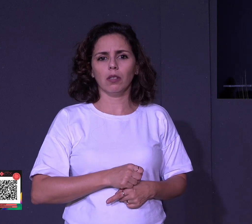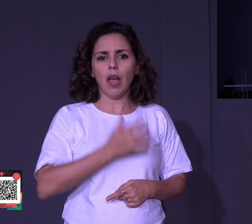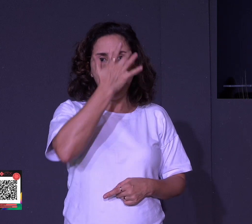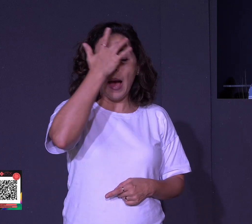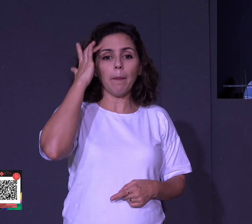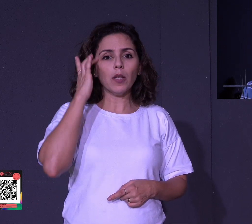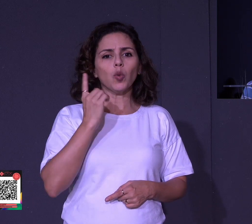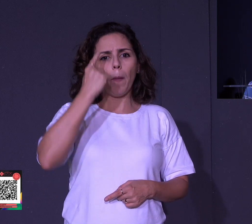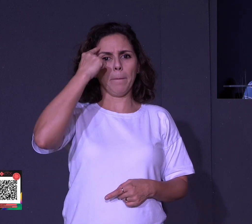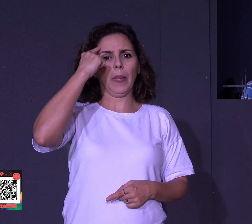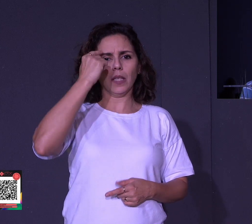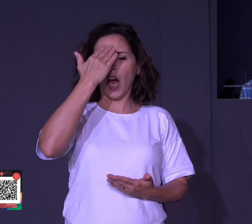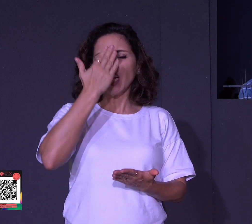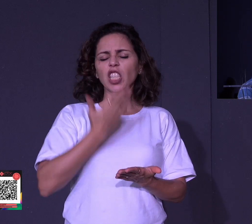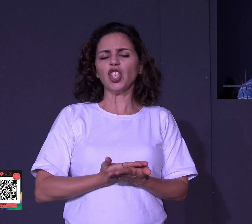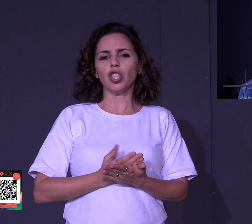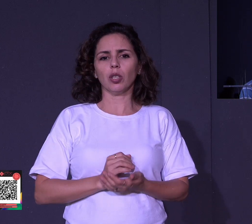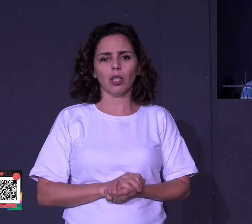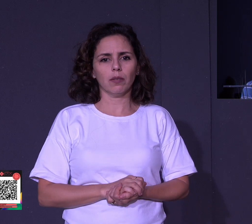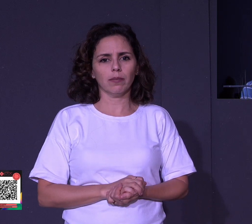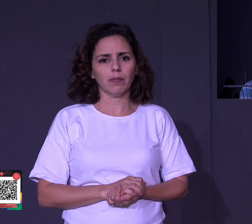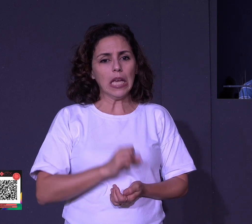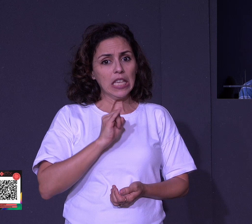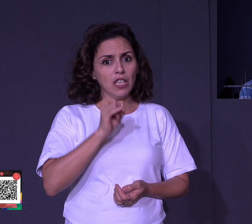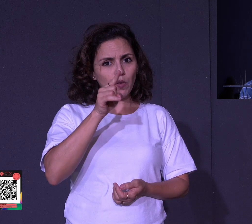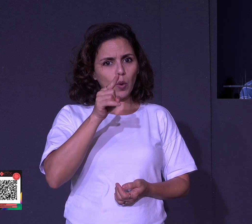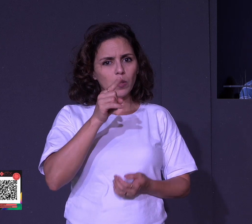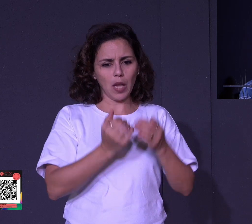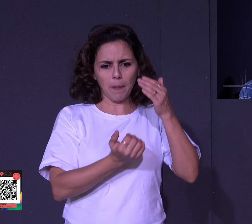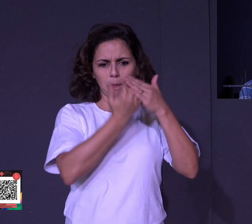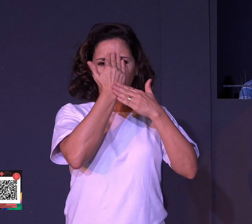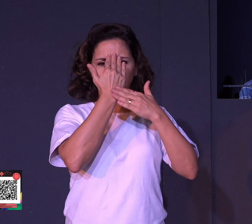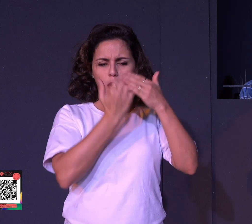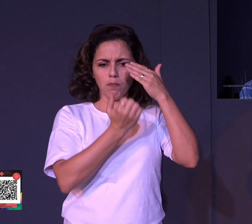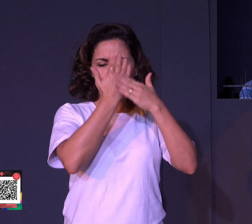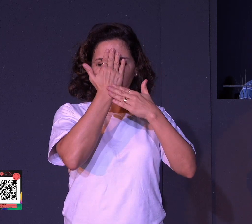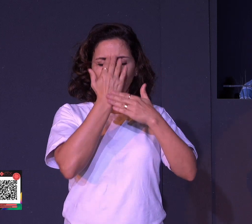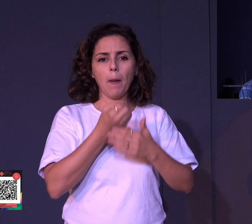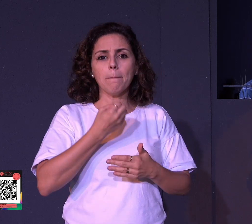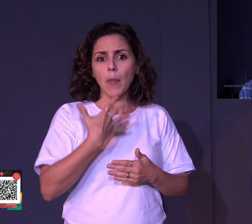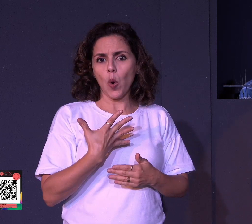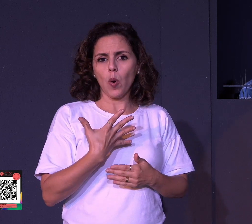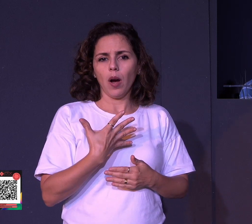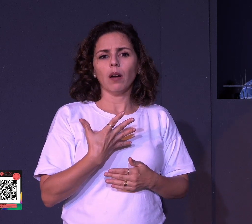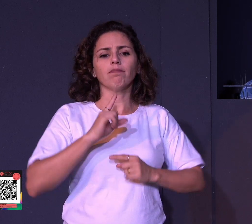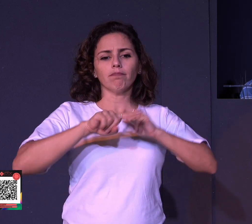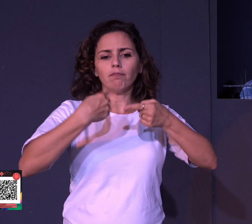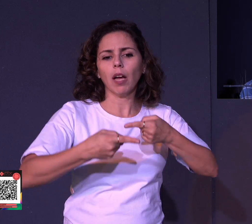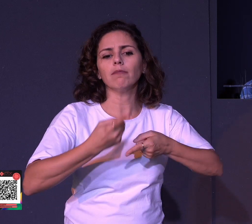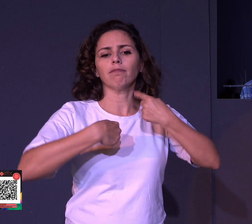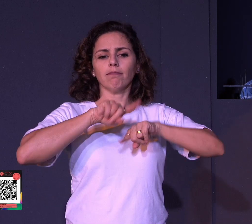nossa mente. Se você registrar e arquivar coisas boas, de lá surgirão coisas